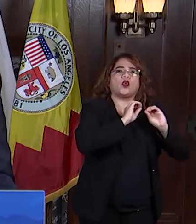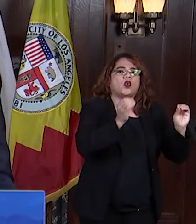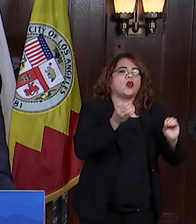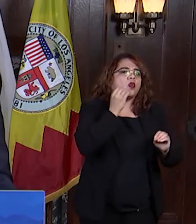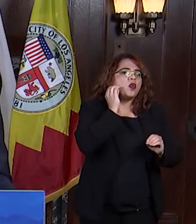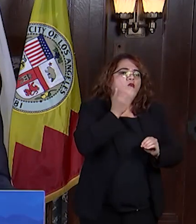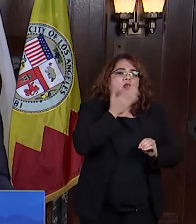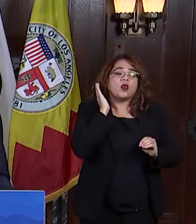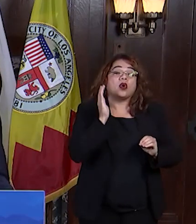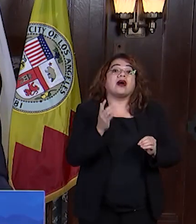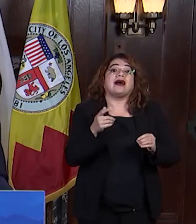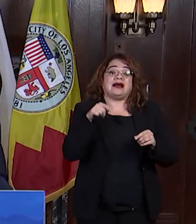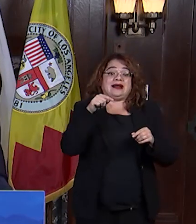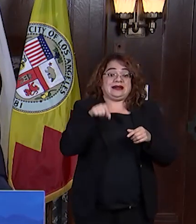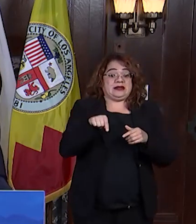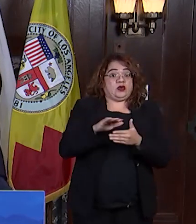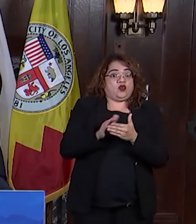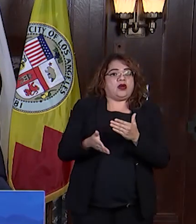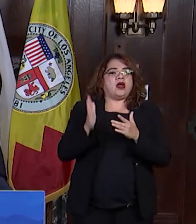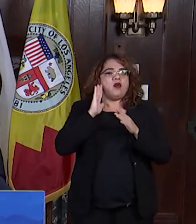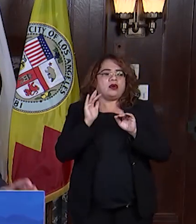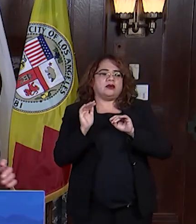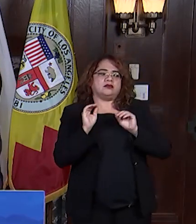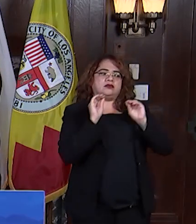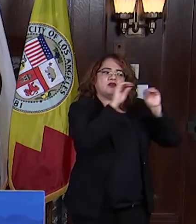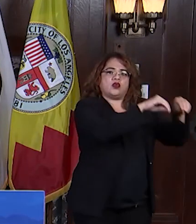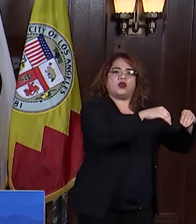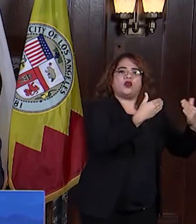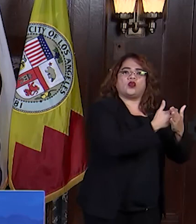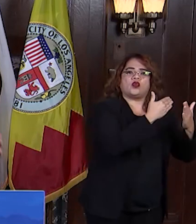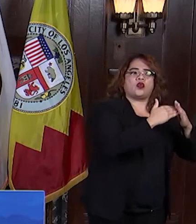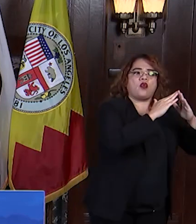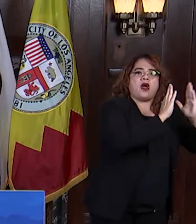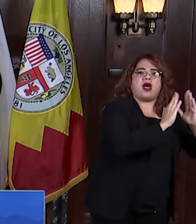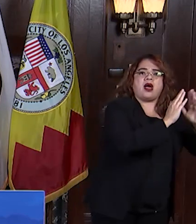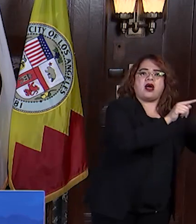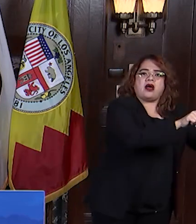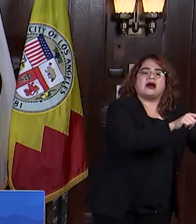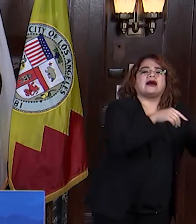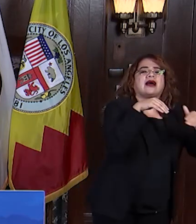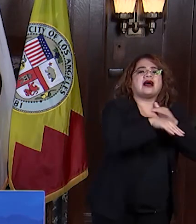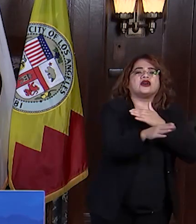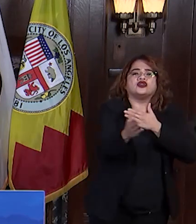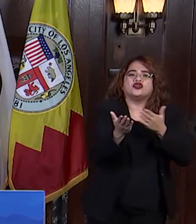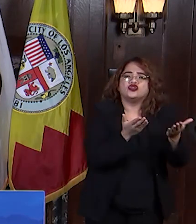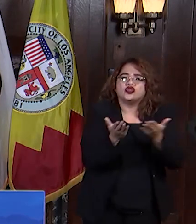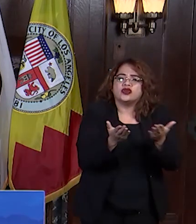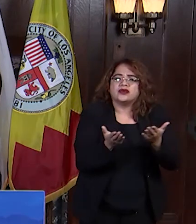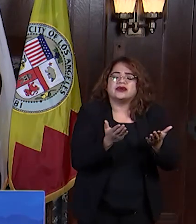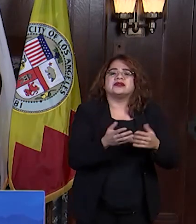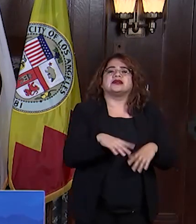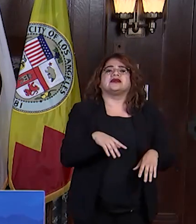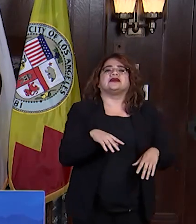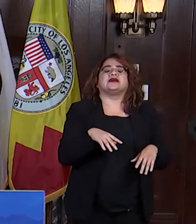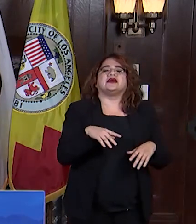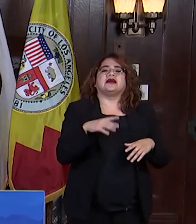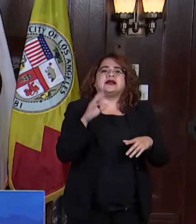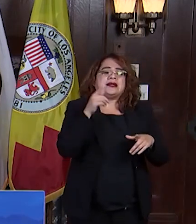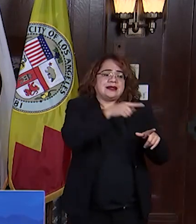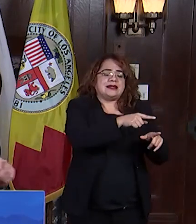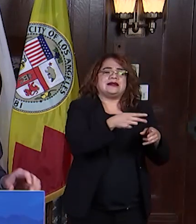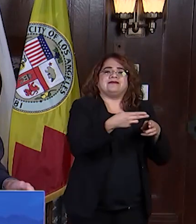familias se mudaron a estos hogares, donde tendrán acceso a servicios que los ayudarán a encontrar una